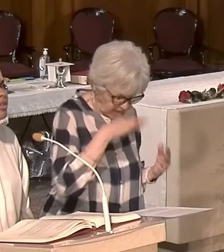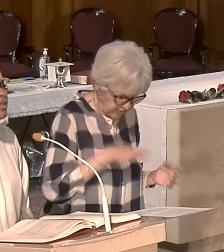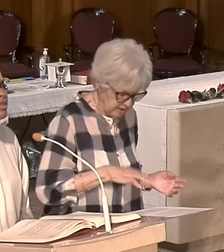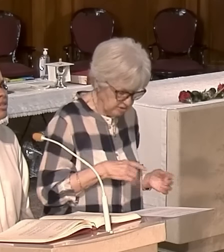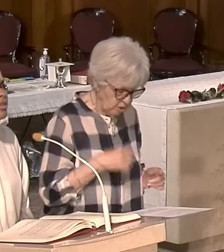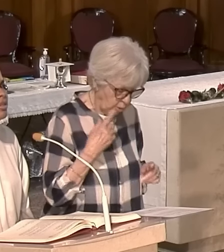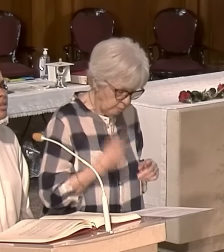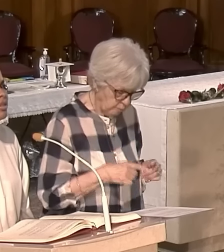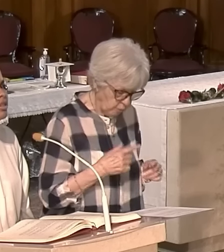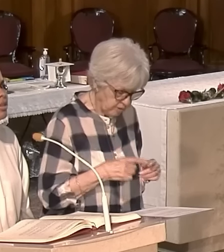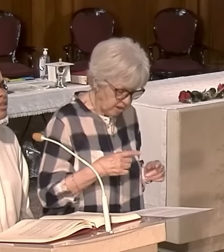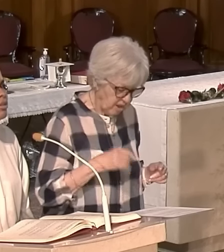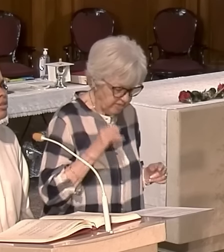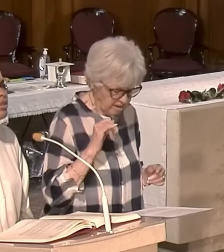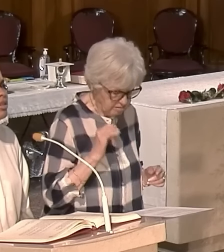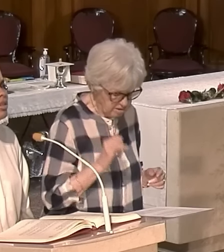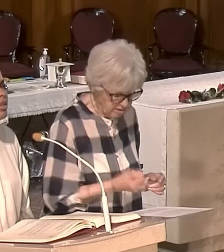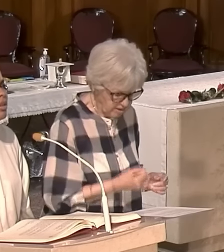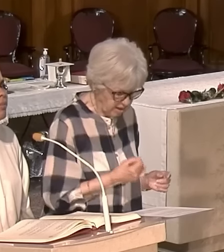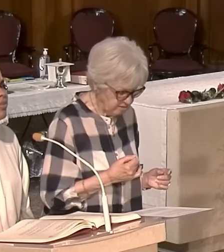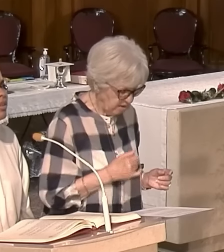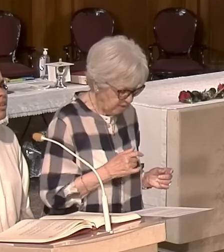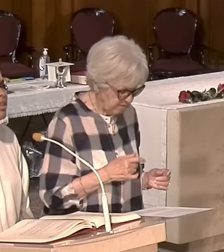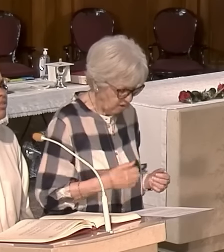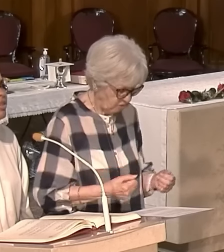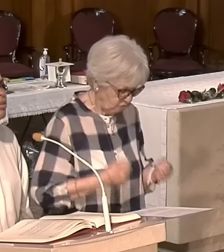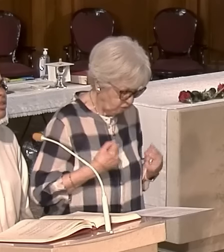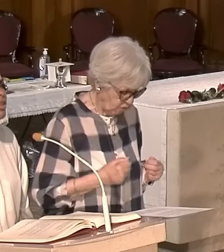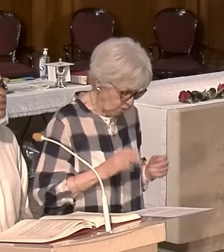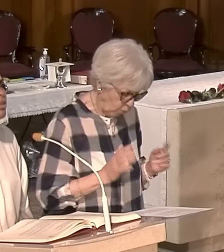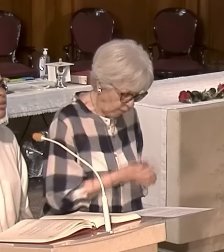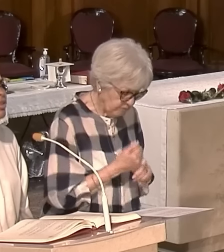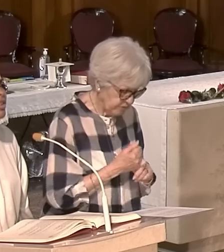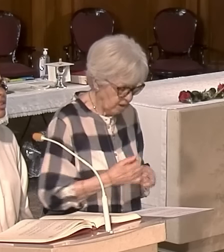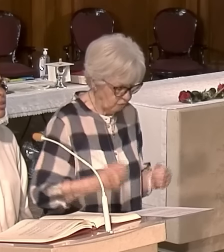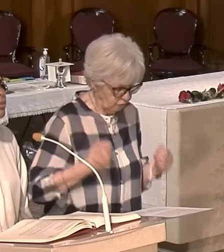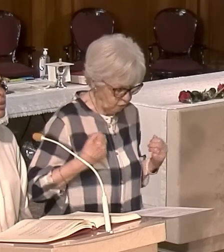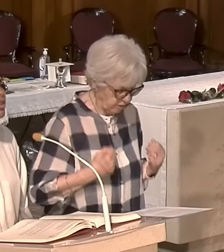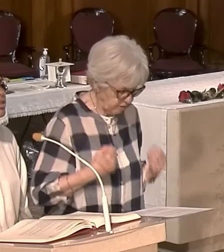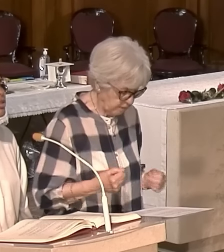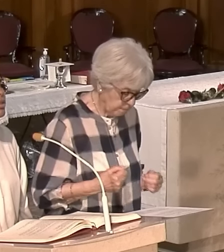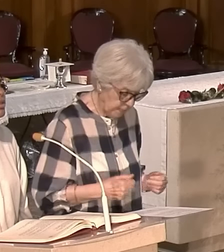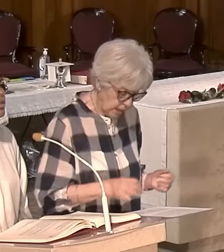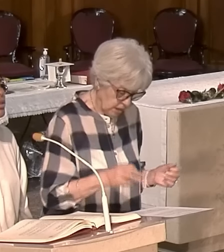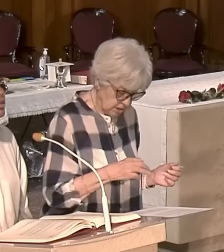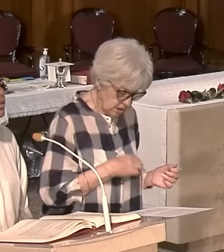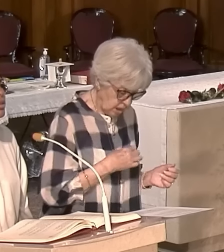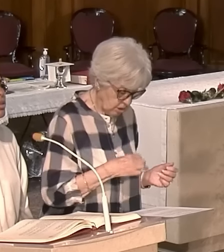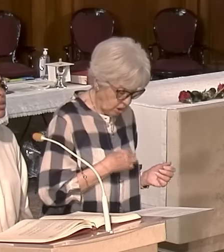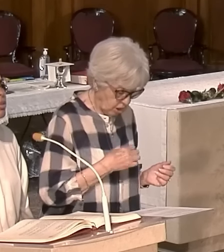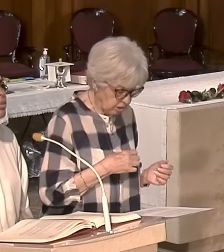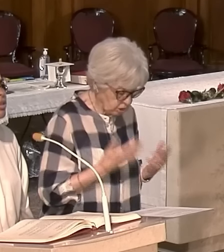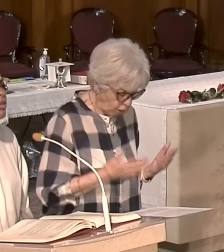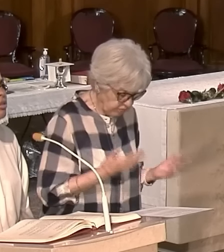privaciones, las persecuciones y las dificultades sufridas por Cristo. Porque cuando